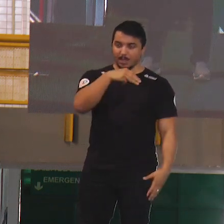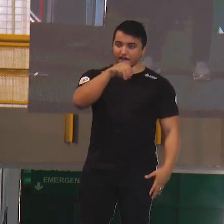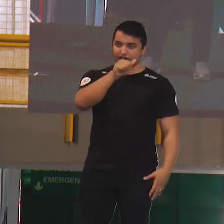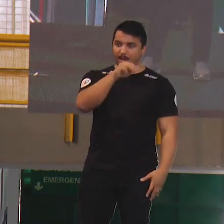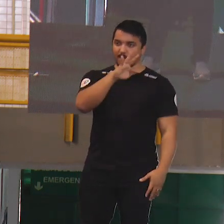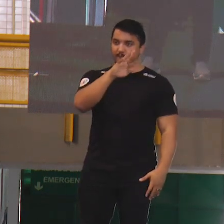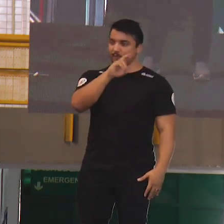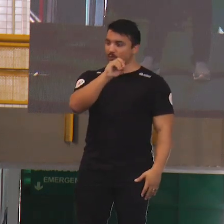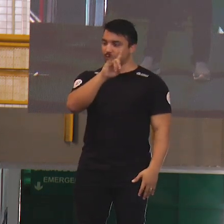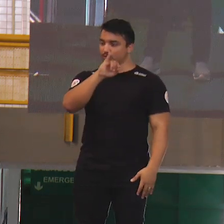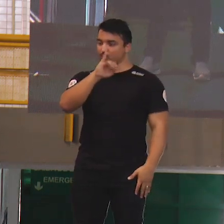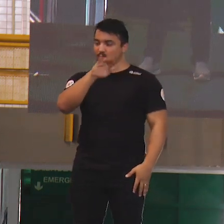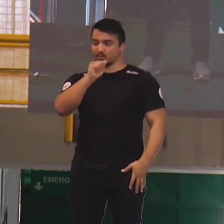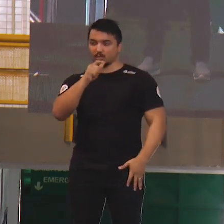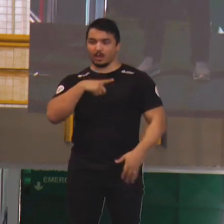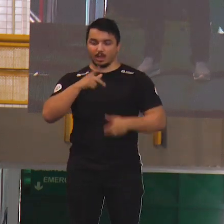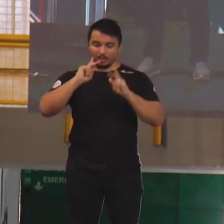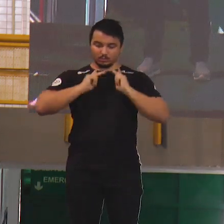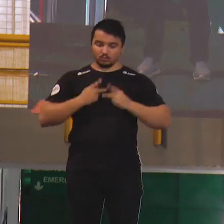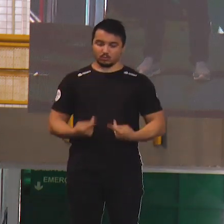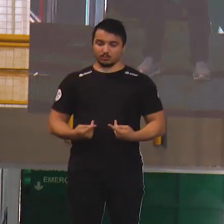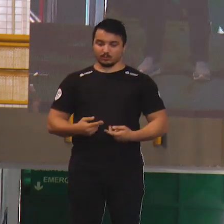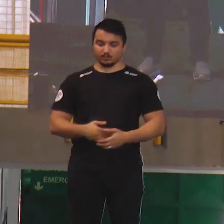hermafroditismo no ser humano.